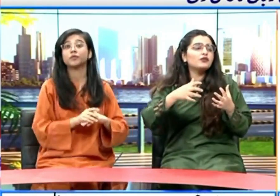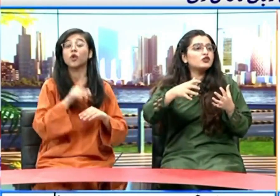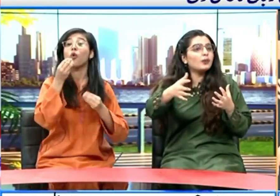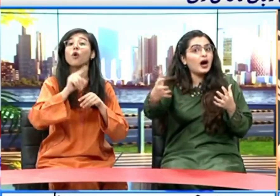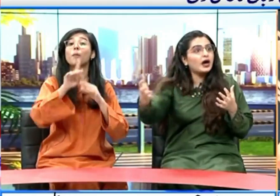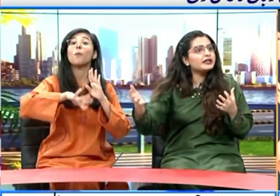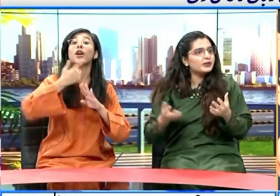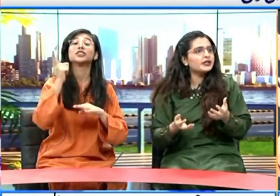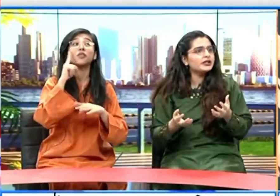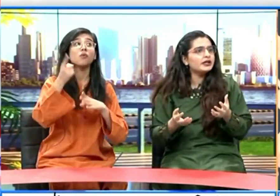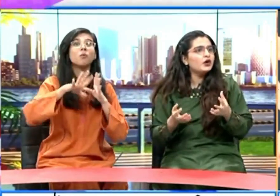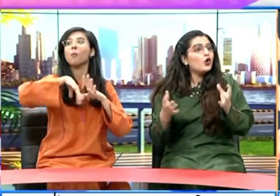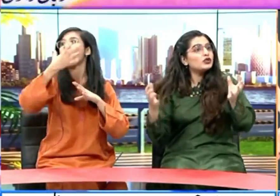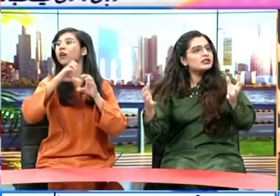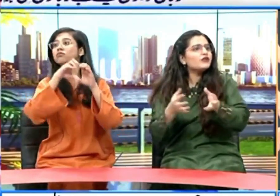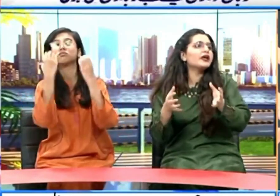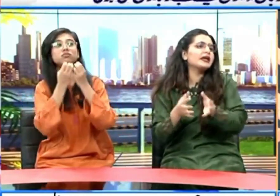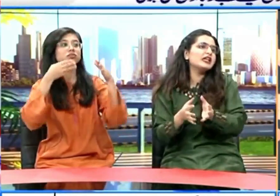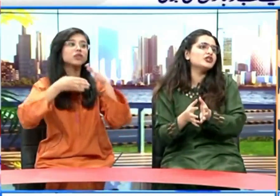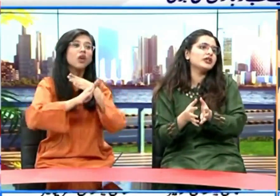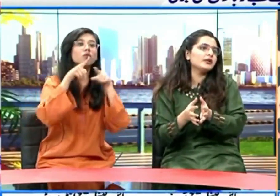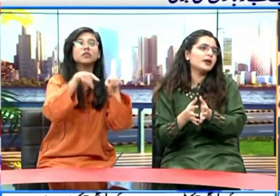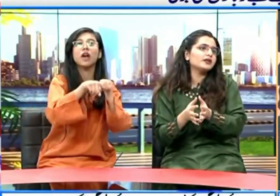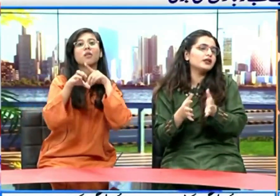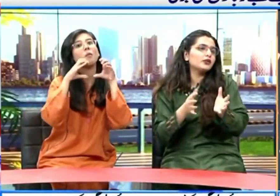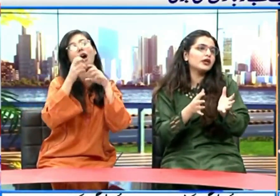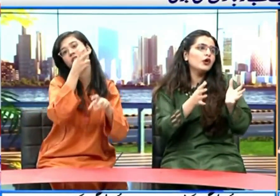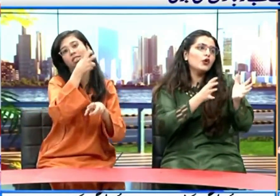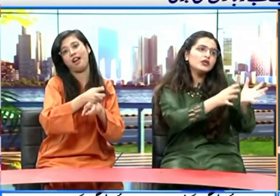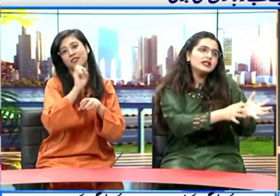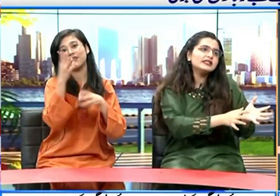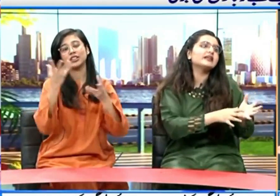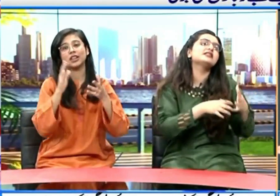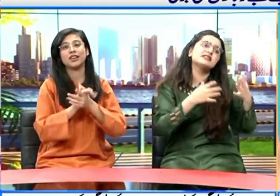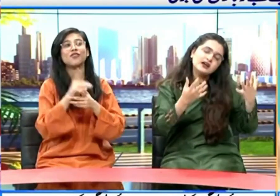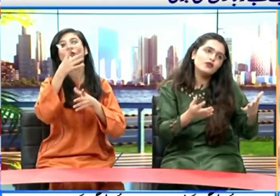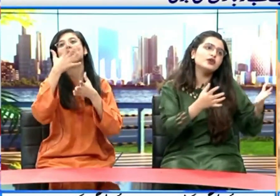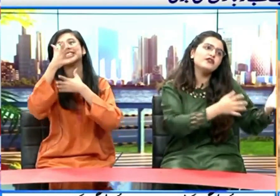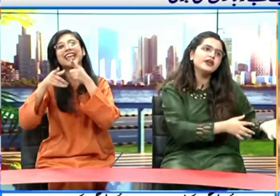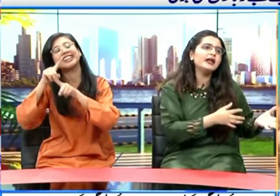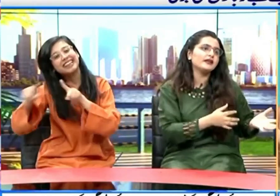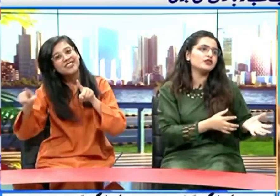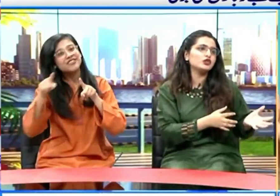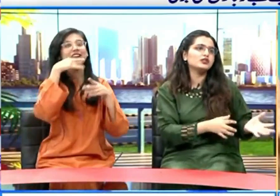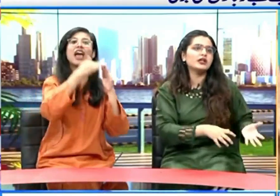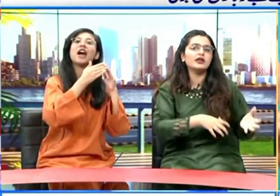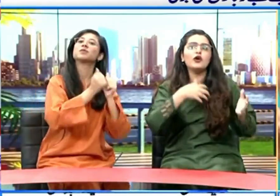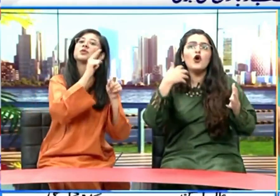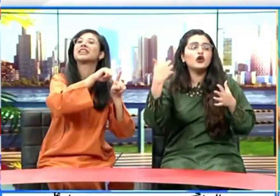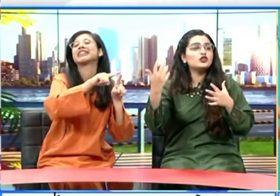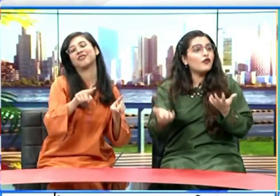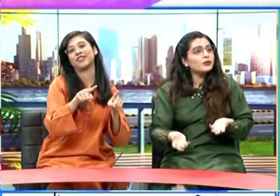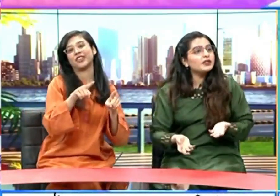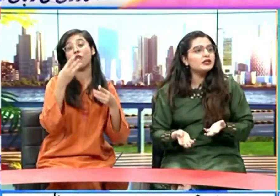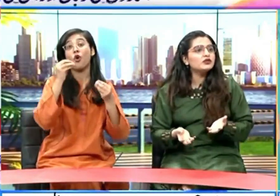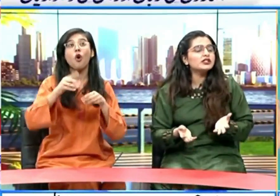بعد وہ جو باہر کمیونٹی ہے ان سے وہ انگیج نہیں کر پاتے کیونکہ ان کے سائنس وہ ڈفرینٹ لینگویج یوز کر رہے ہیں اور